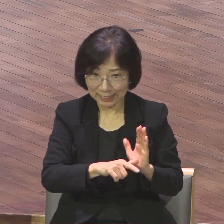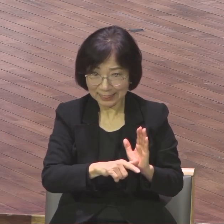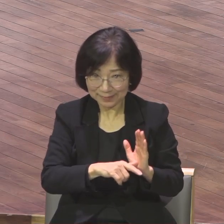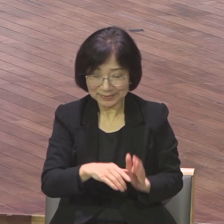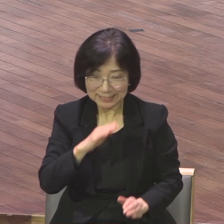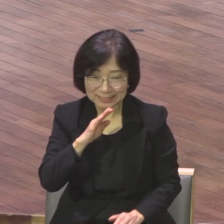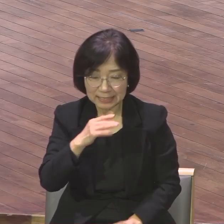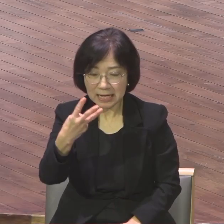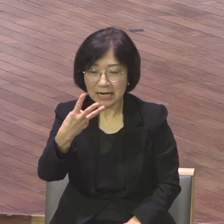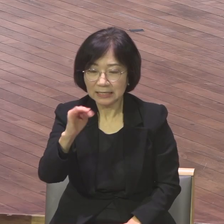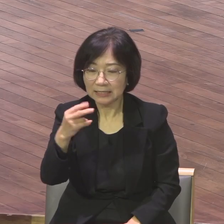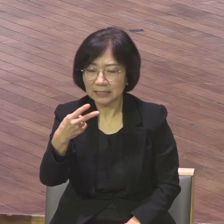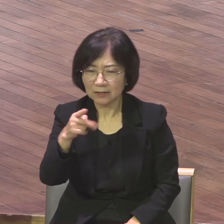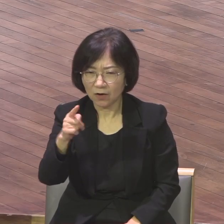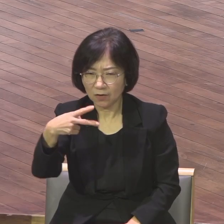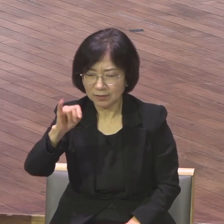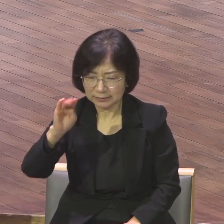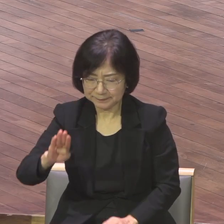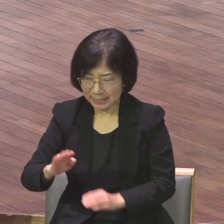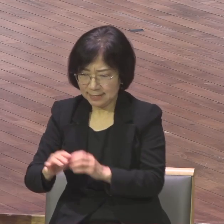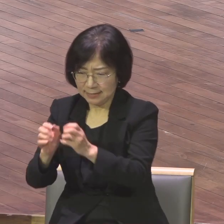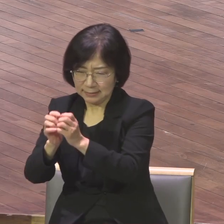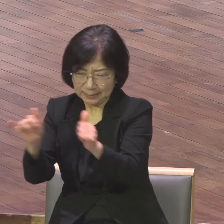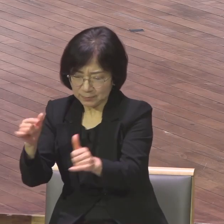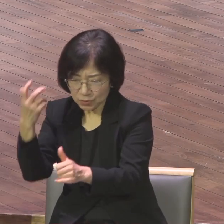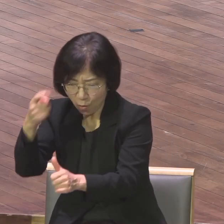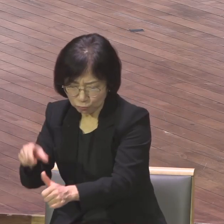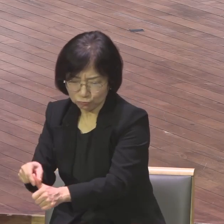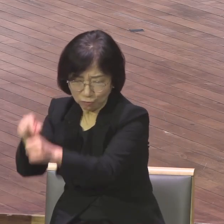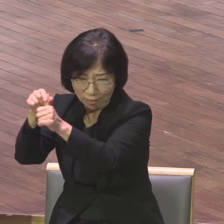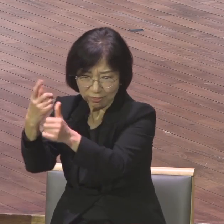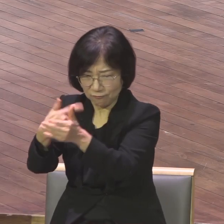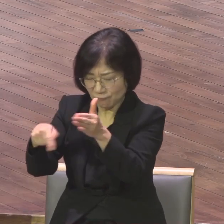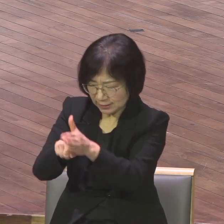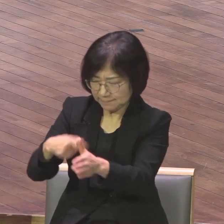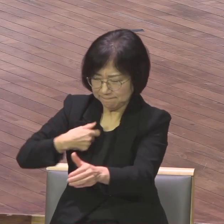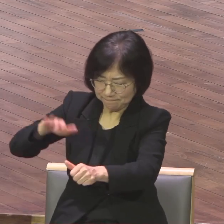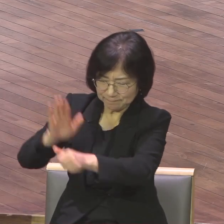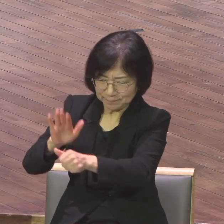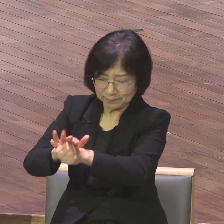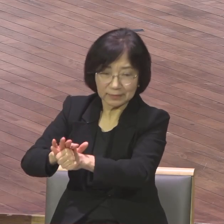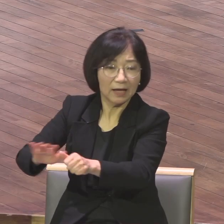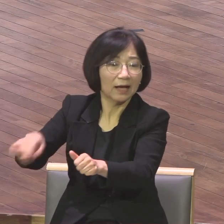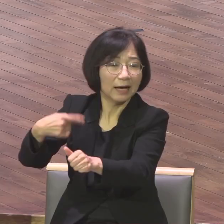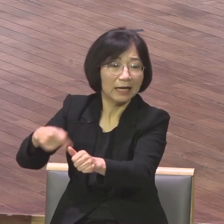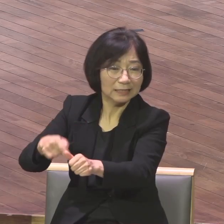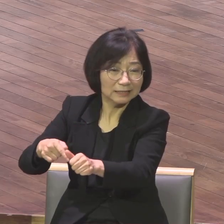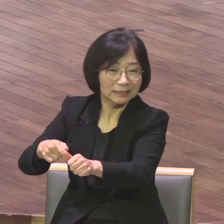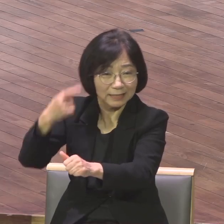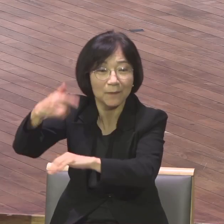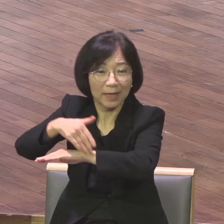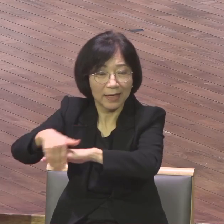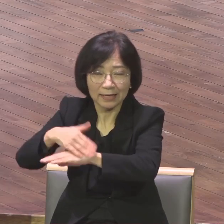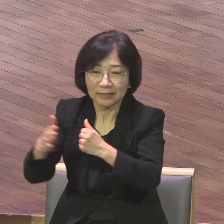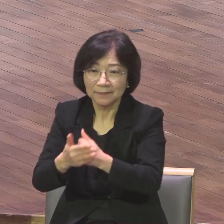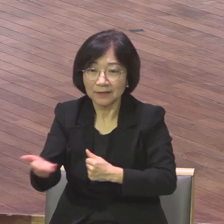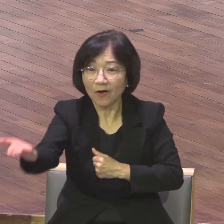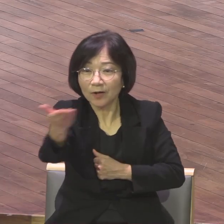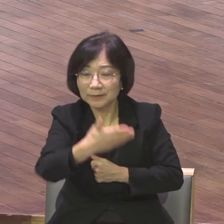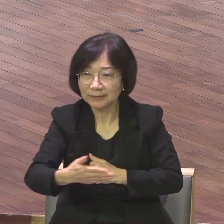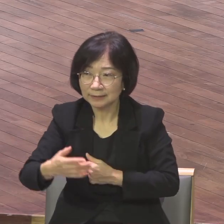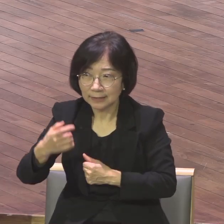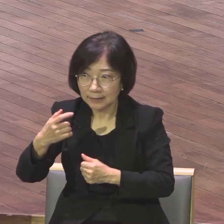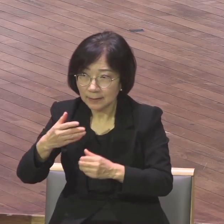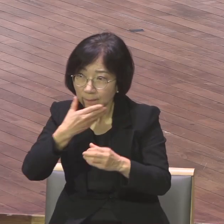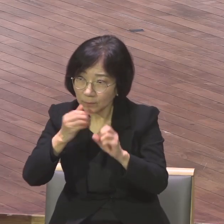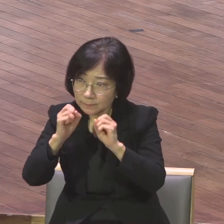있는 그런 말씀이지요. 현장에서 생명 살리는 말씀 운동을 하고 싶은 분은 한번 다 참석해서 영적으로 새로운 힘을